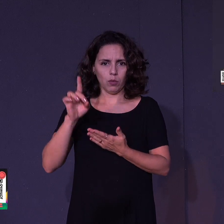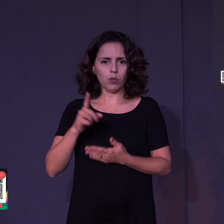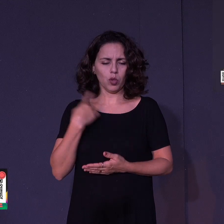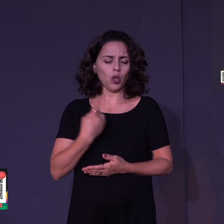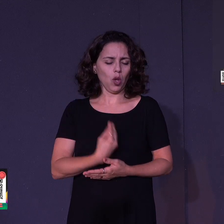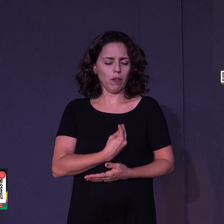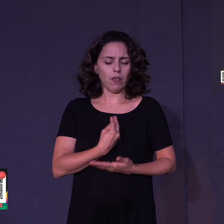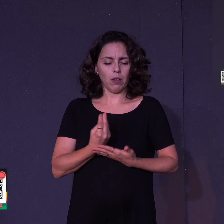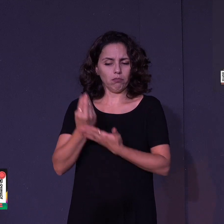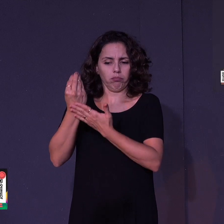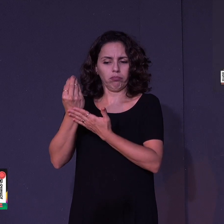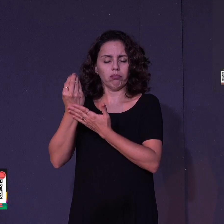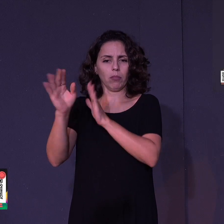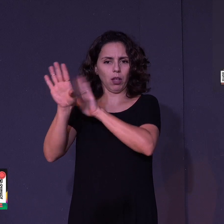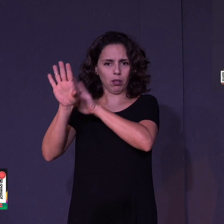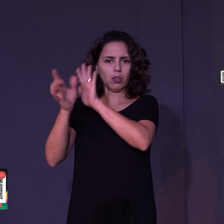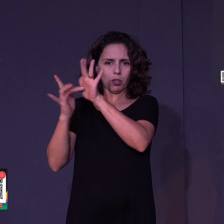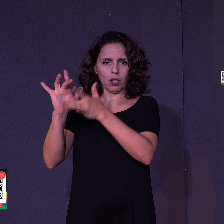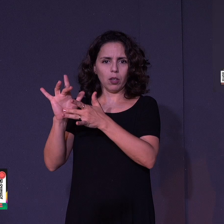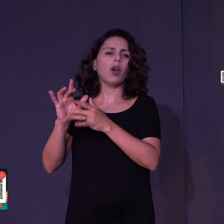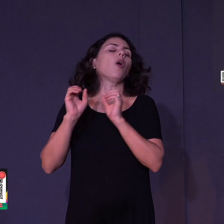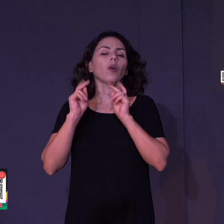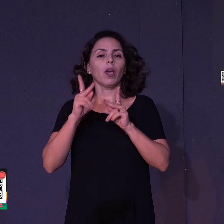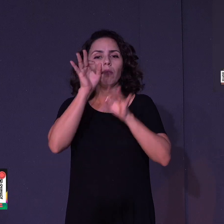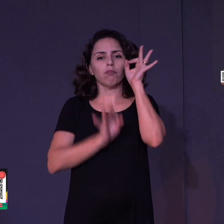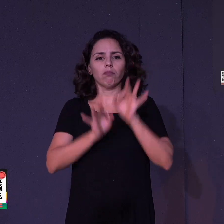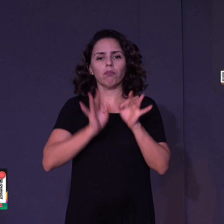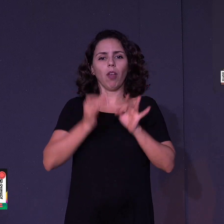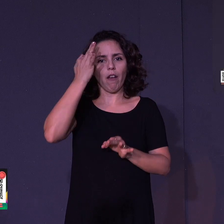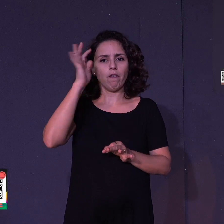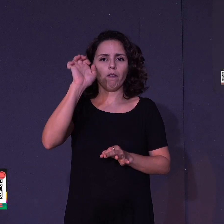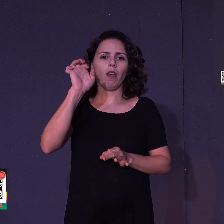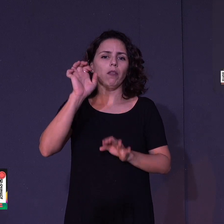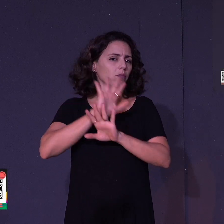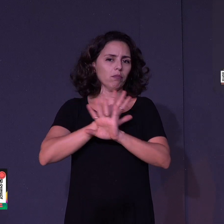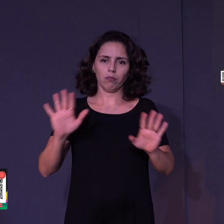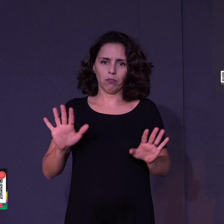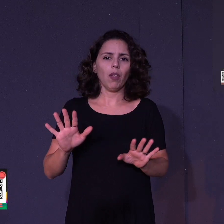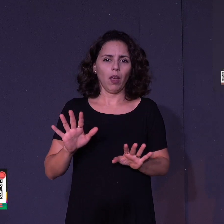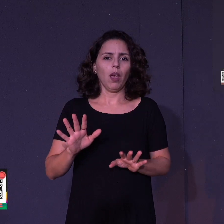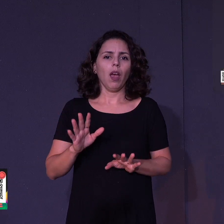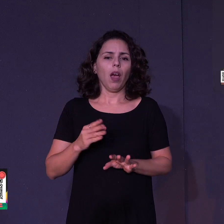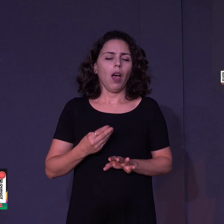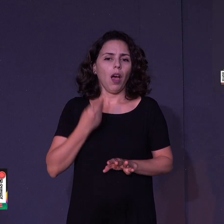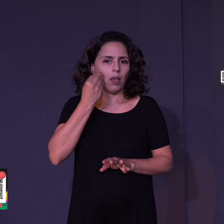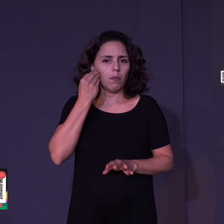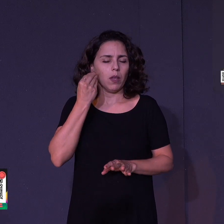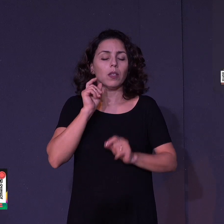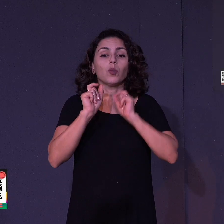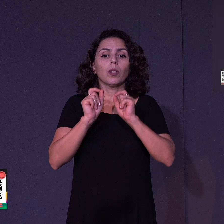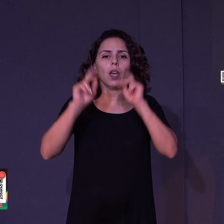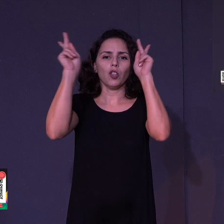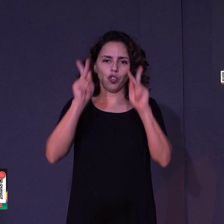Jesus, já fomos justificados pela fé, e a nossa expectativa é de que tenhamos uma vida de paz, e se não a temos como a